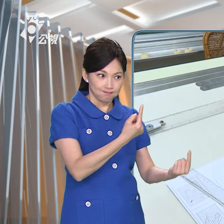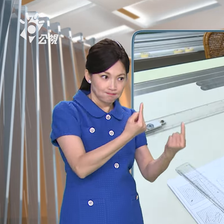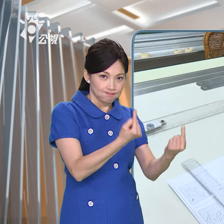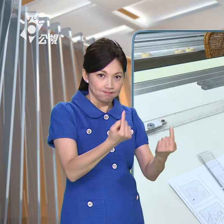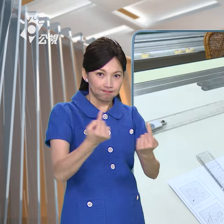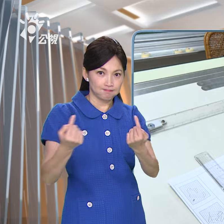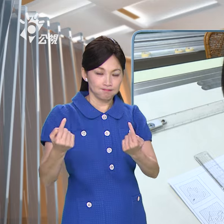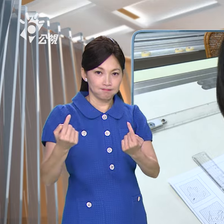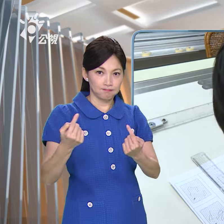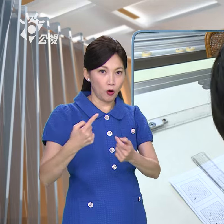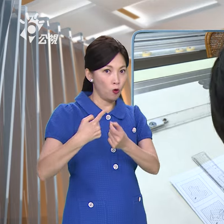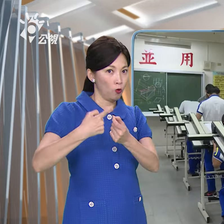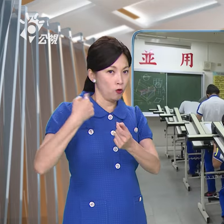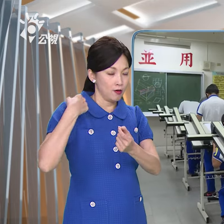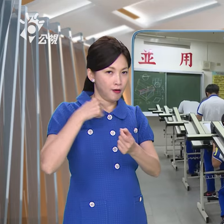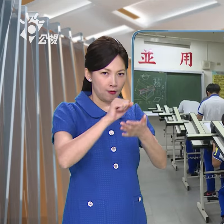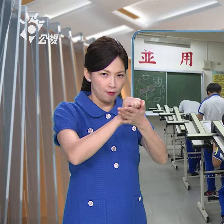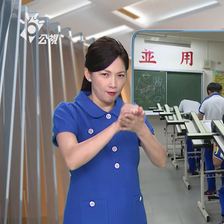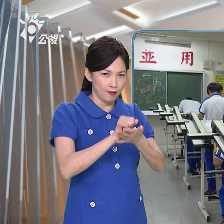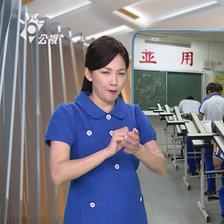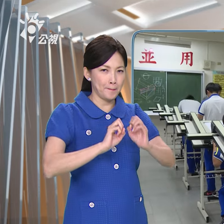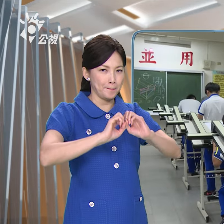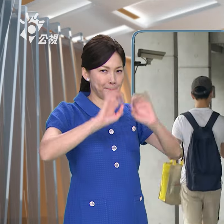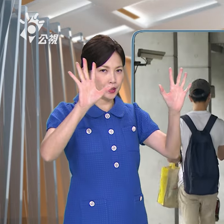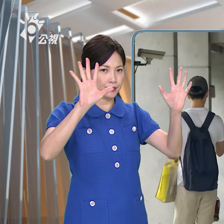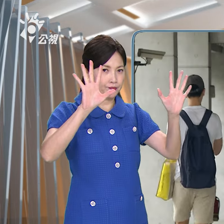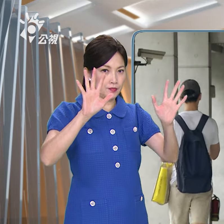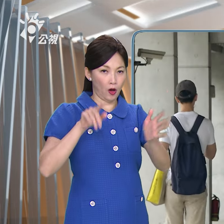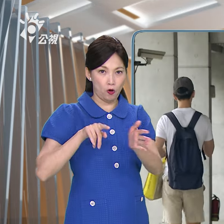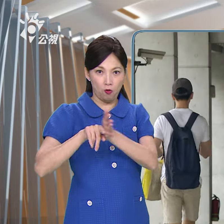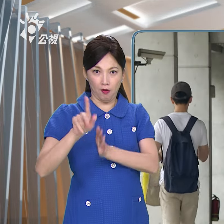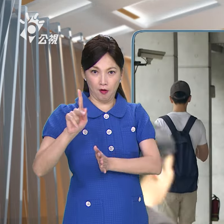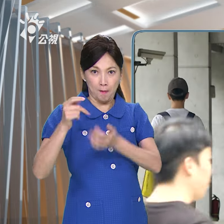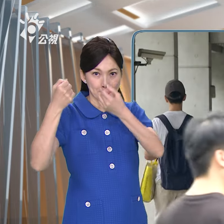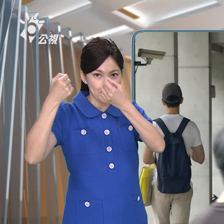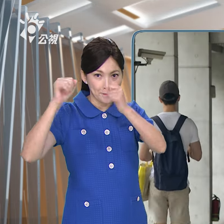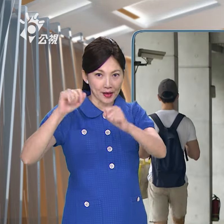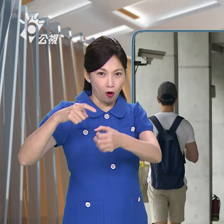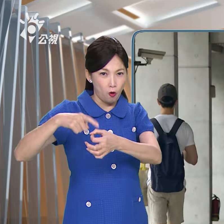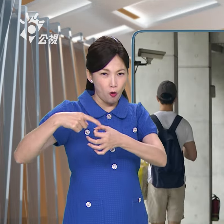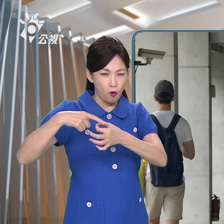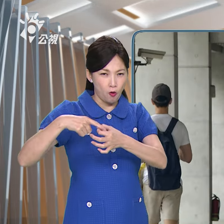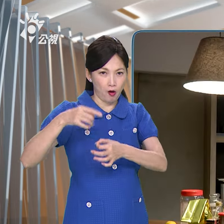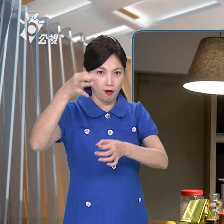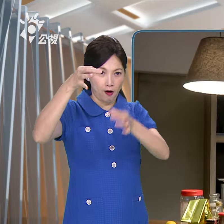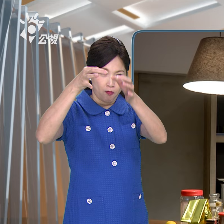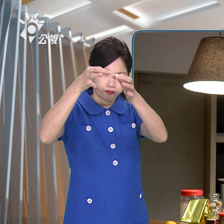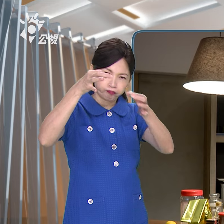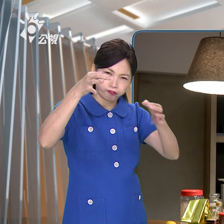得，而其中专科毕业生所得中位数为将